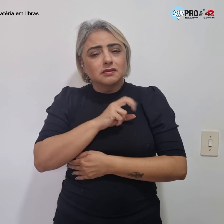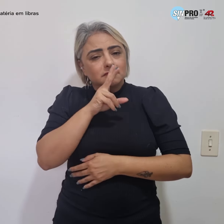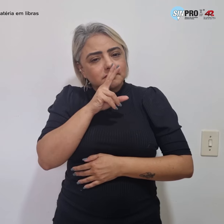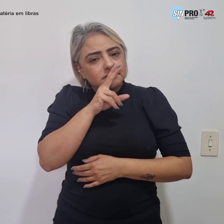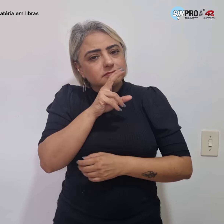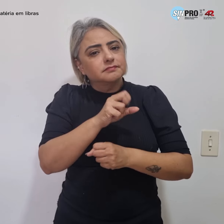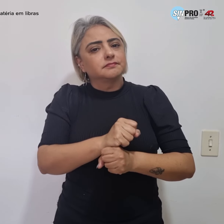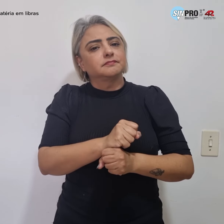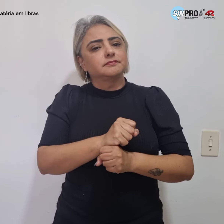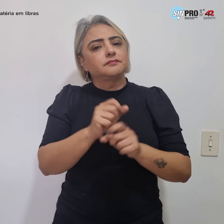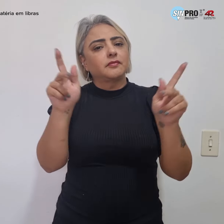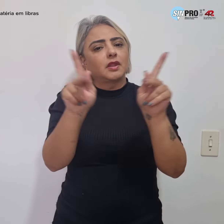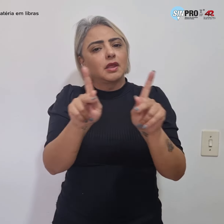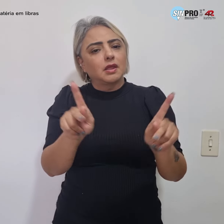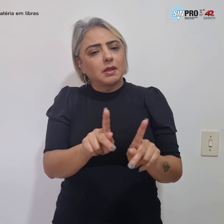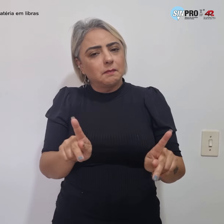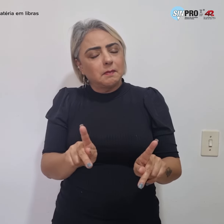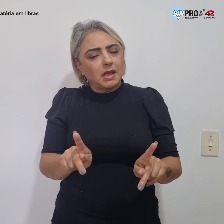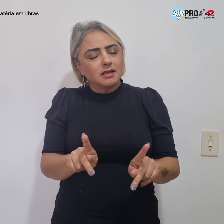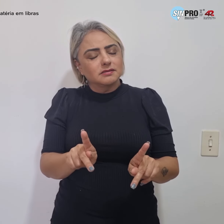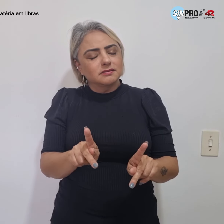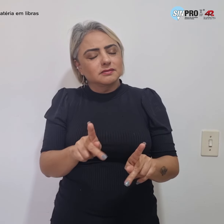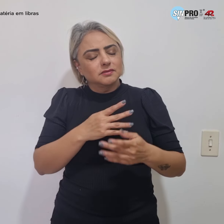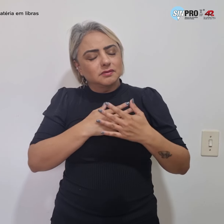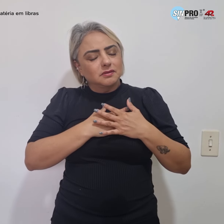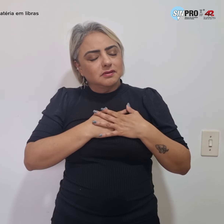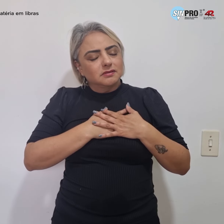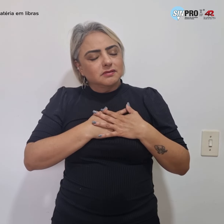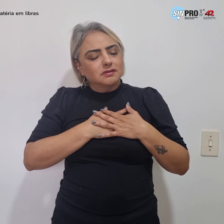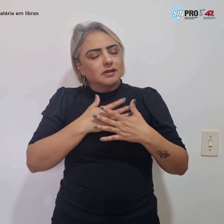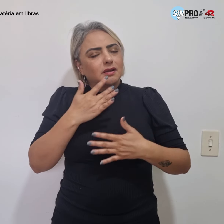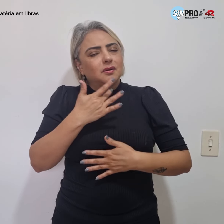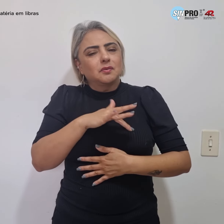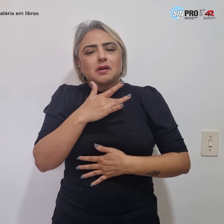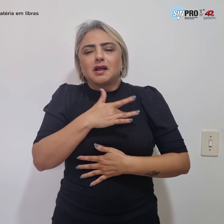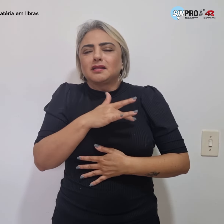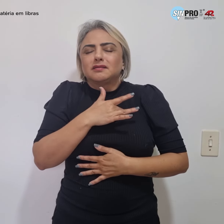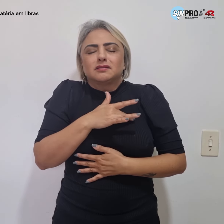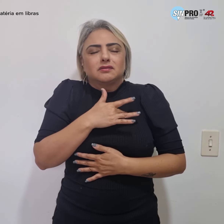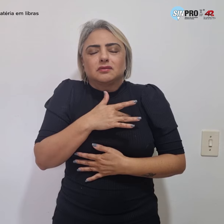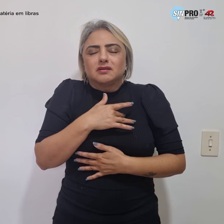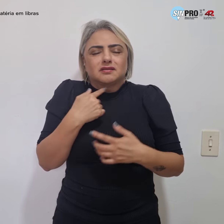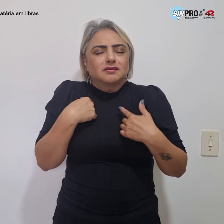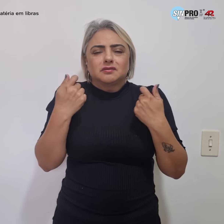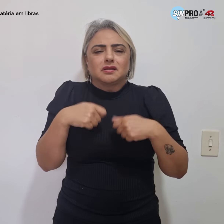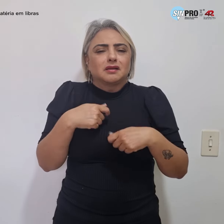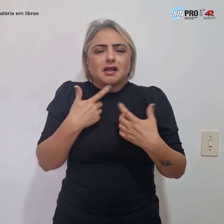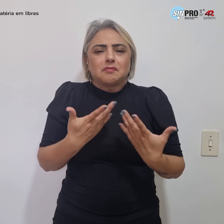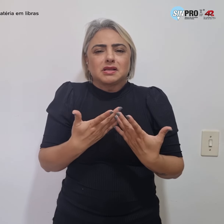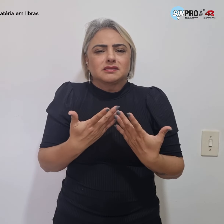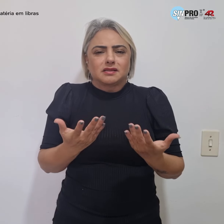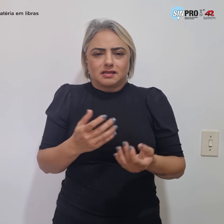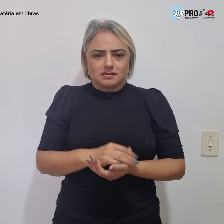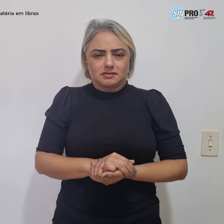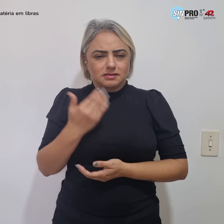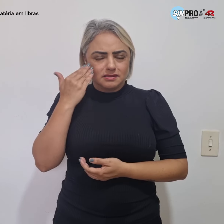e paz de espírito para suportar uma dor que não temos capacidade de mensurar. Como